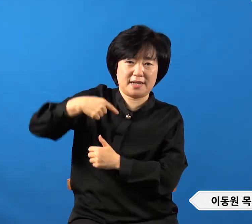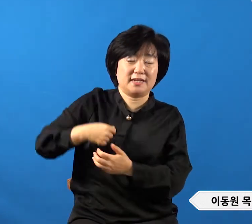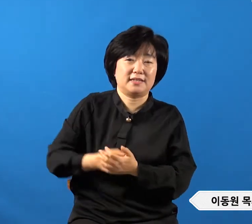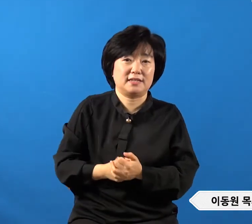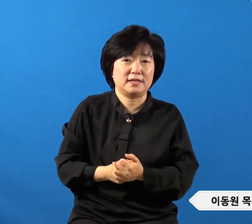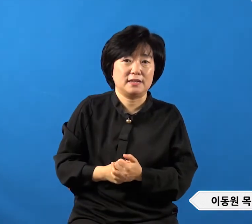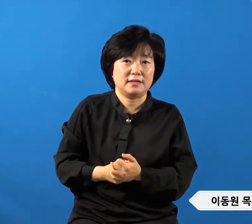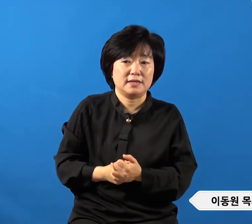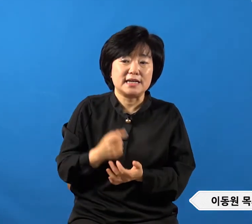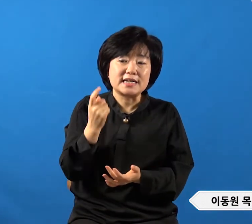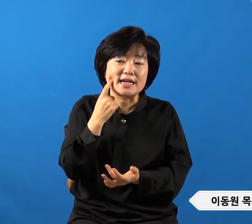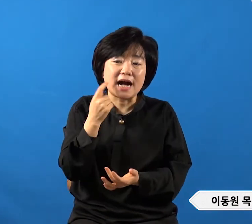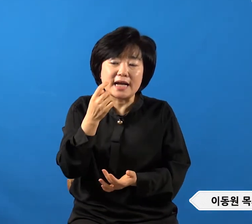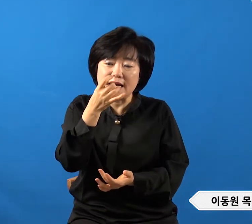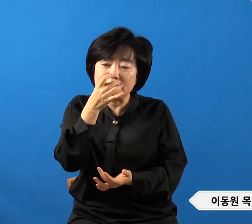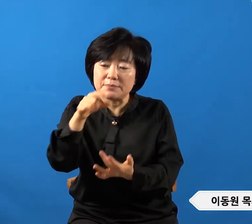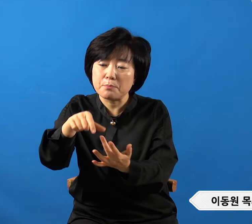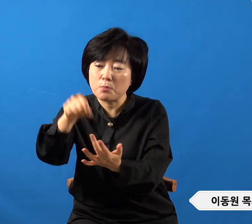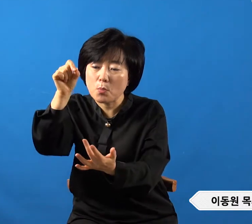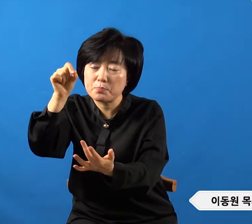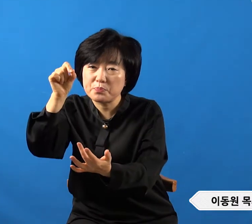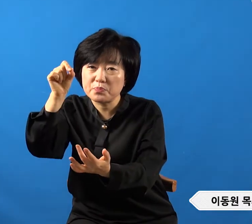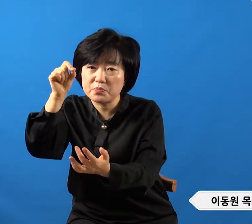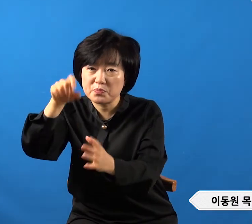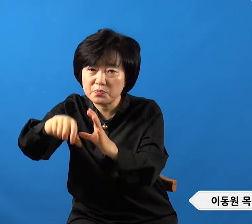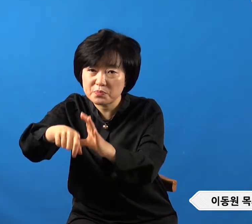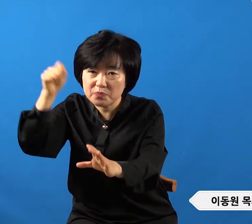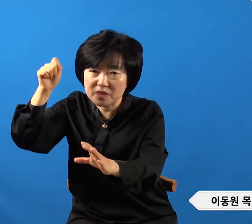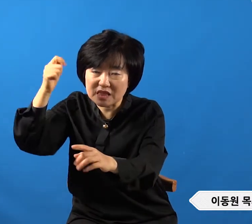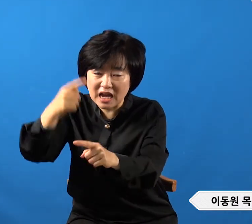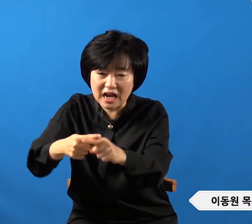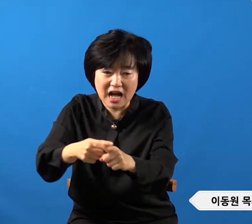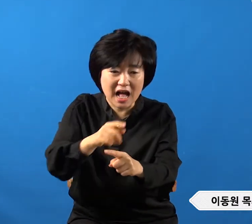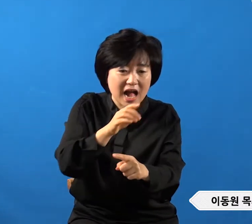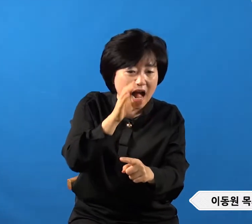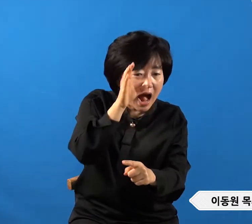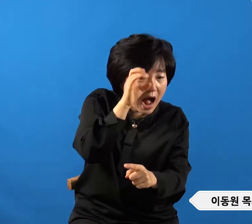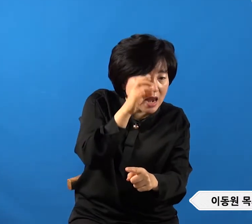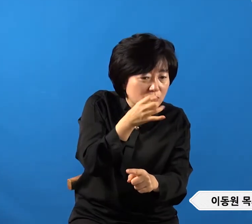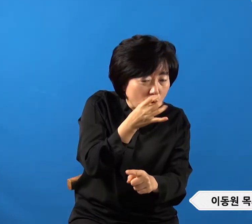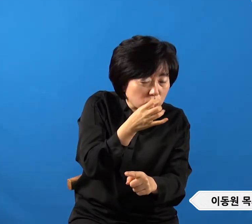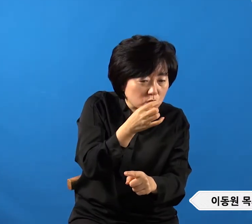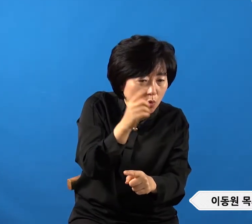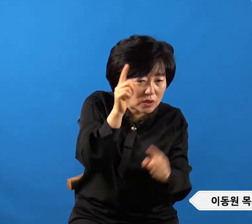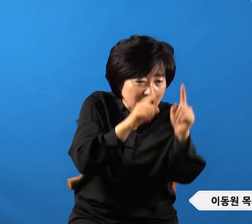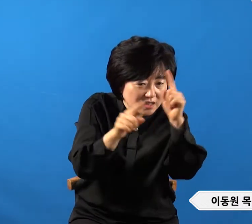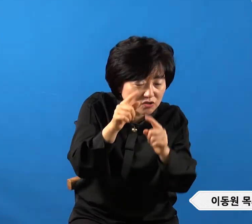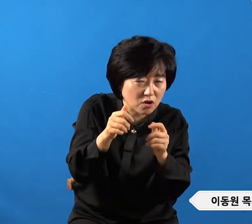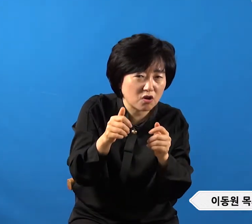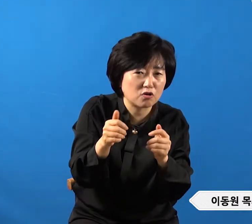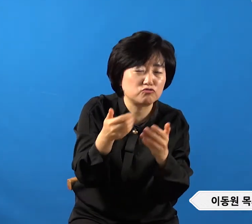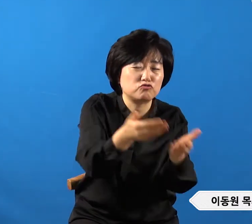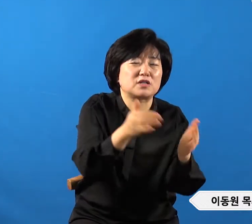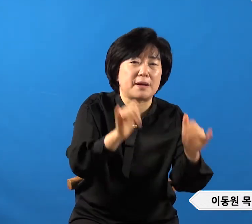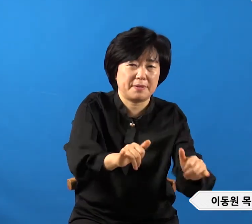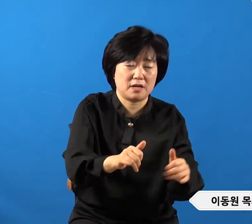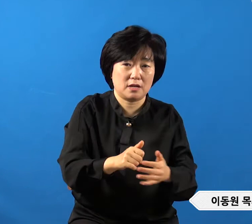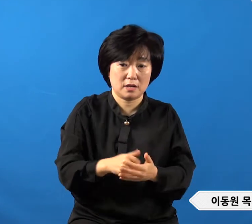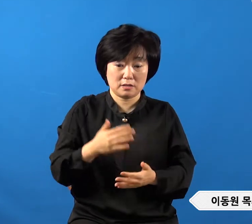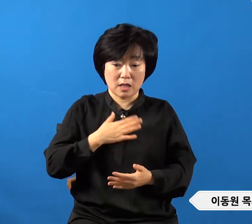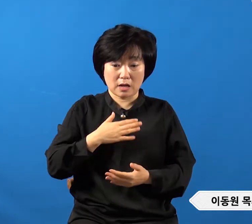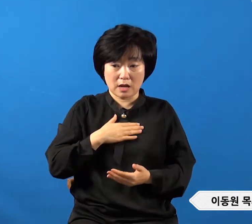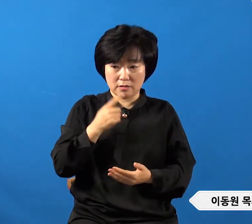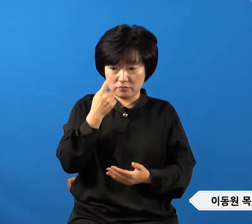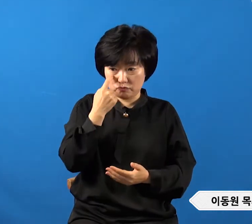뭐예요? 가라지 뽑다가 알곡도 다칠 수 있기 때문입니다. 여러분, 우리의 분별 능력은 결코